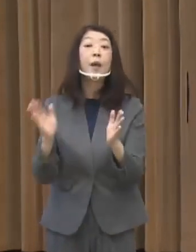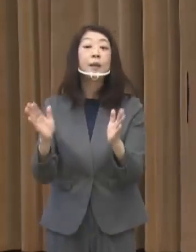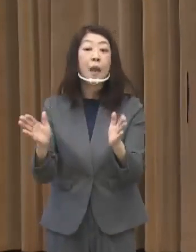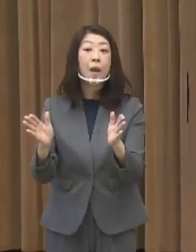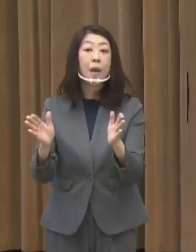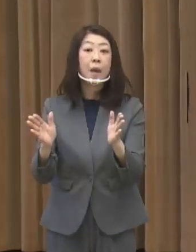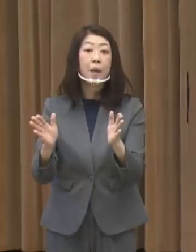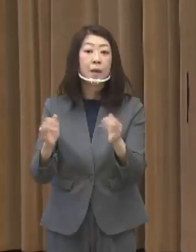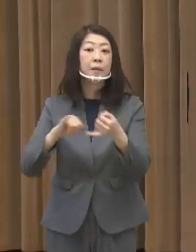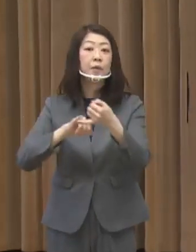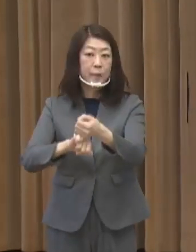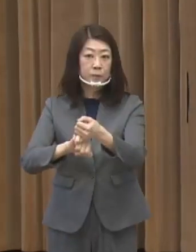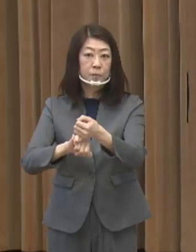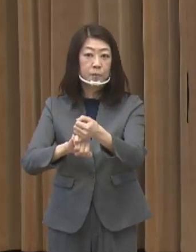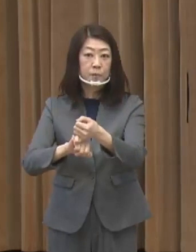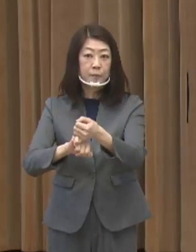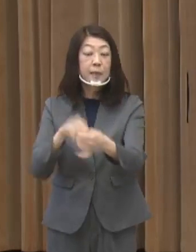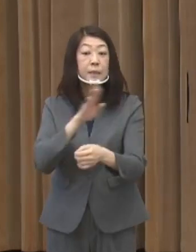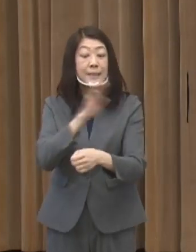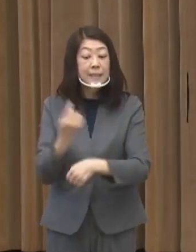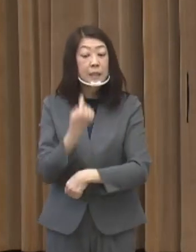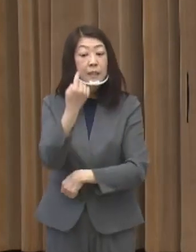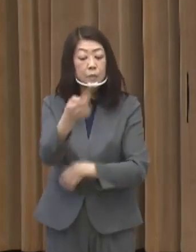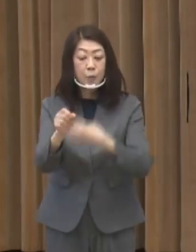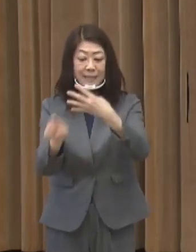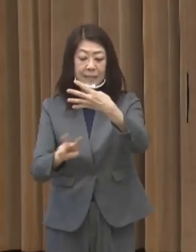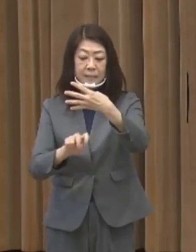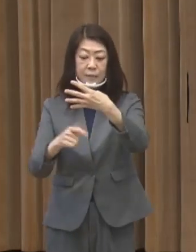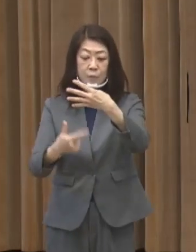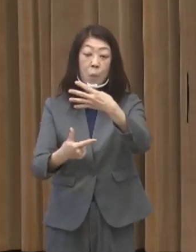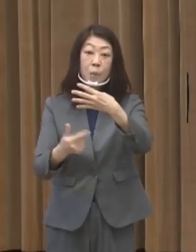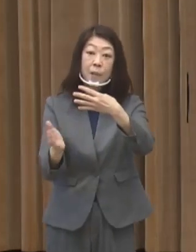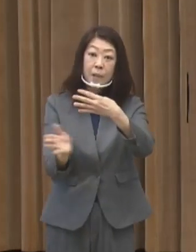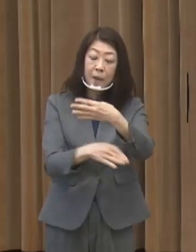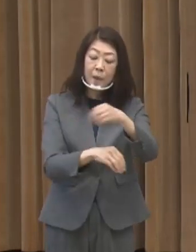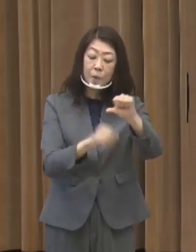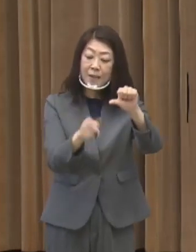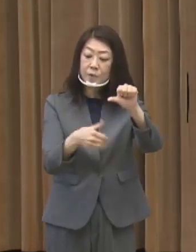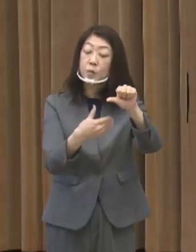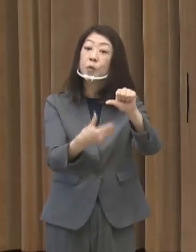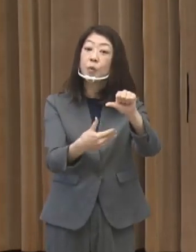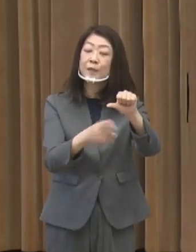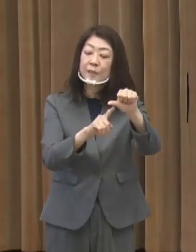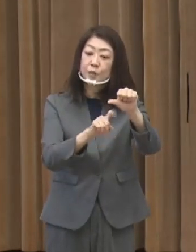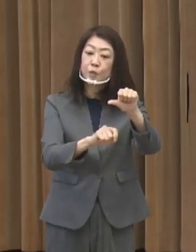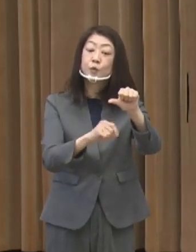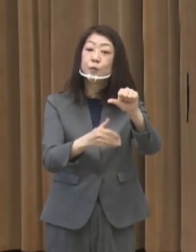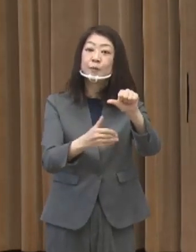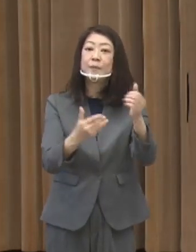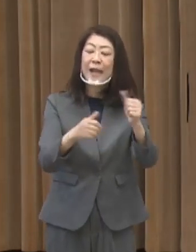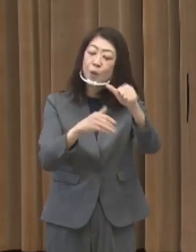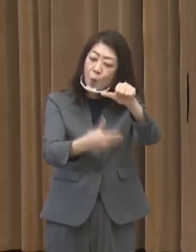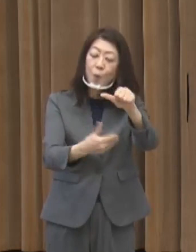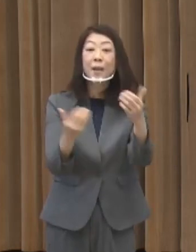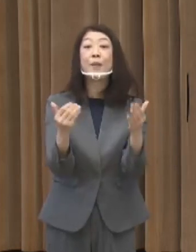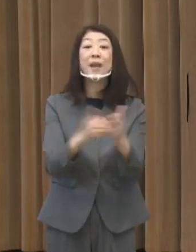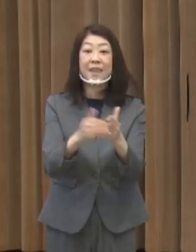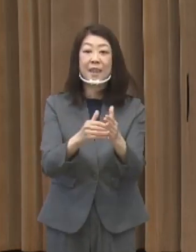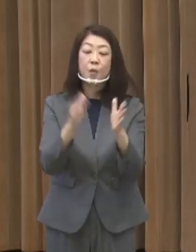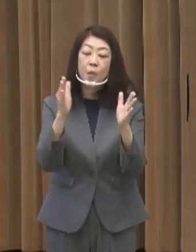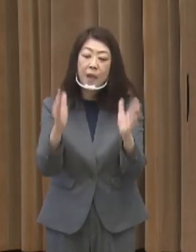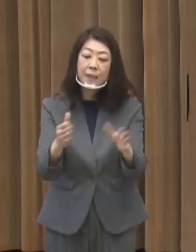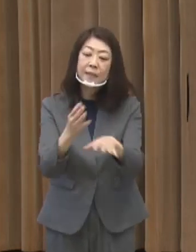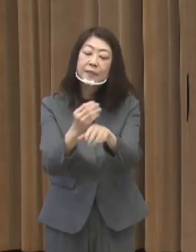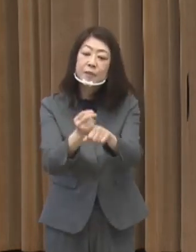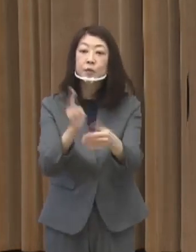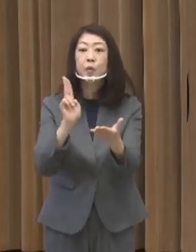4月30日までに4月26日から5月9日までの期間のいずれかの都合の良い日を予約をしていただきます。その